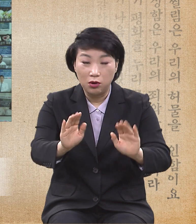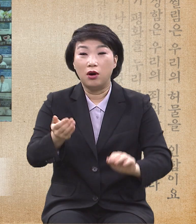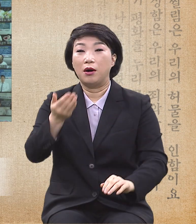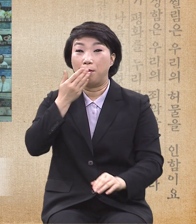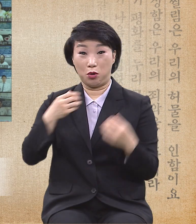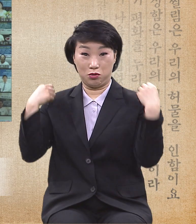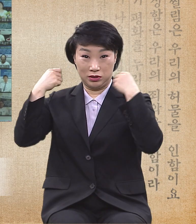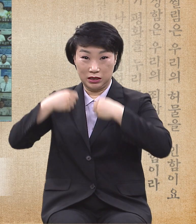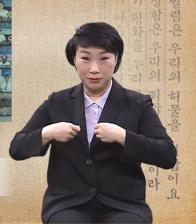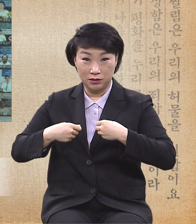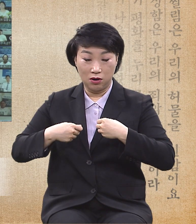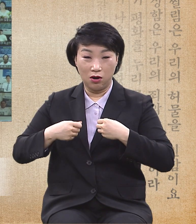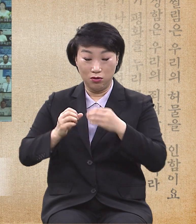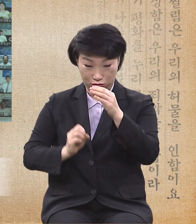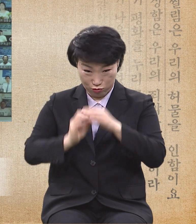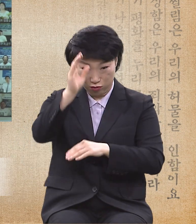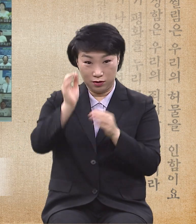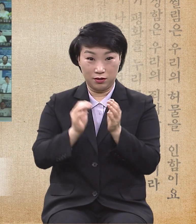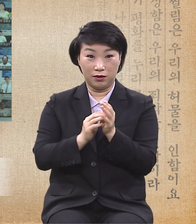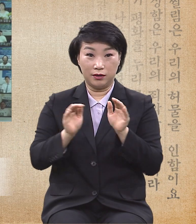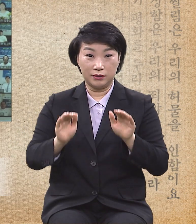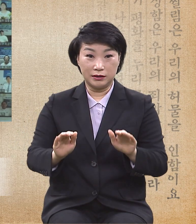먹고 입을 것을 초월하고